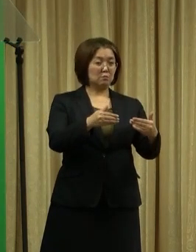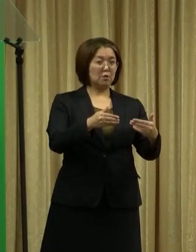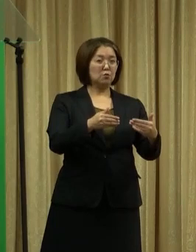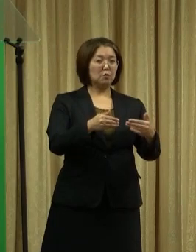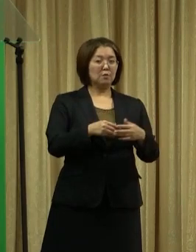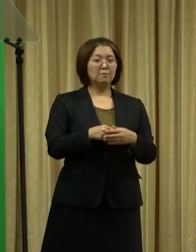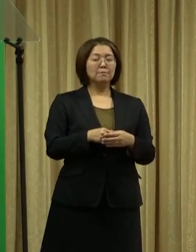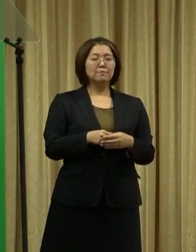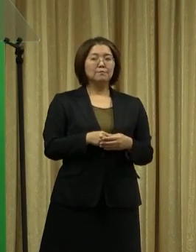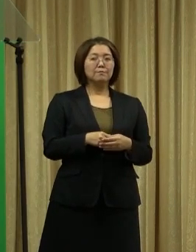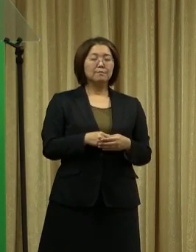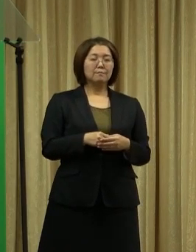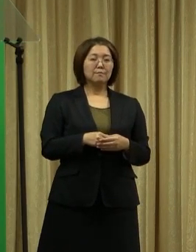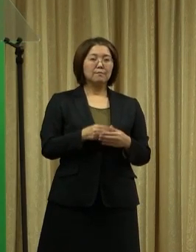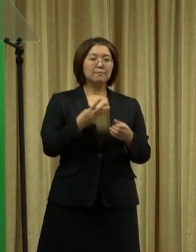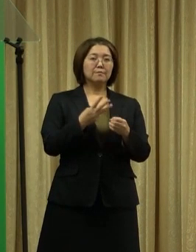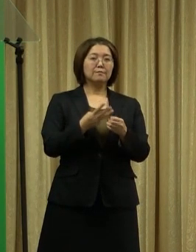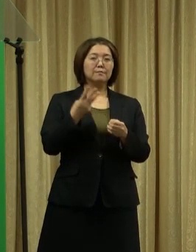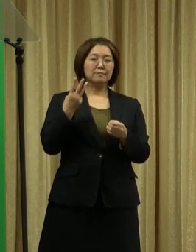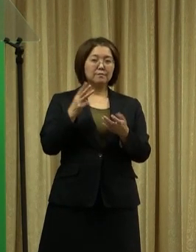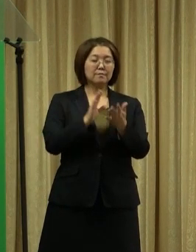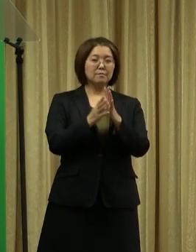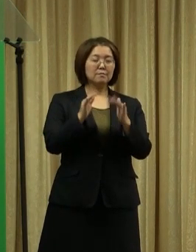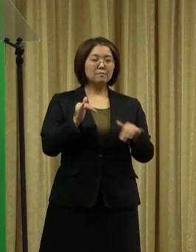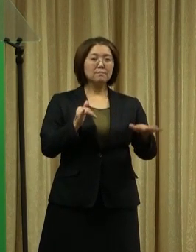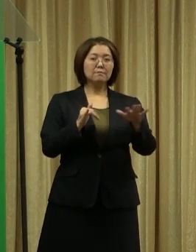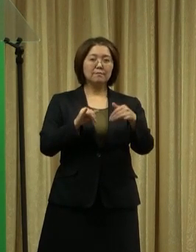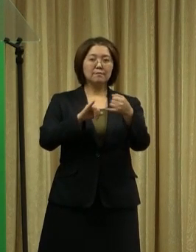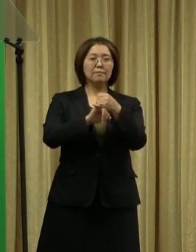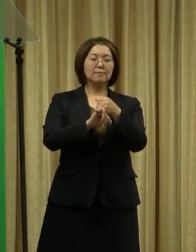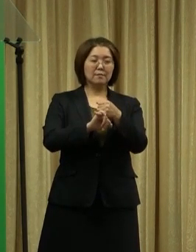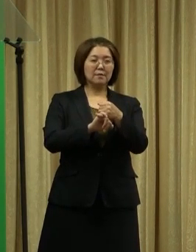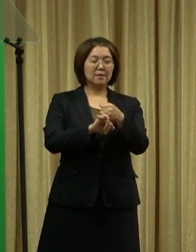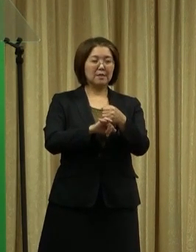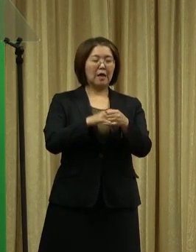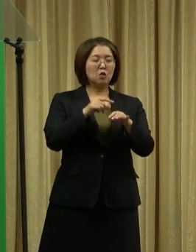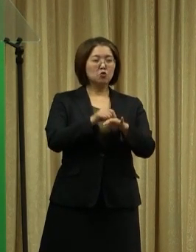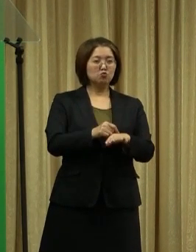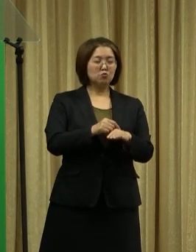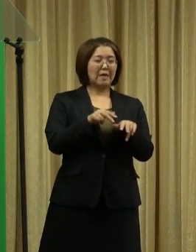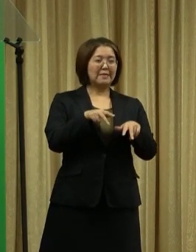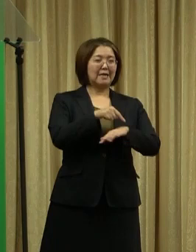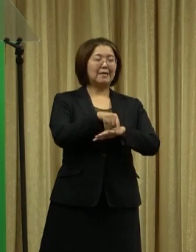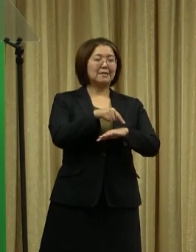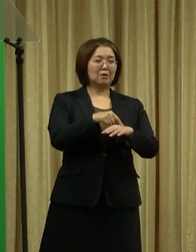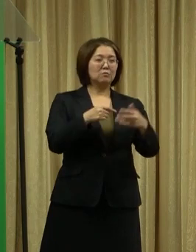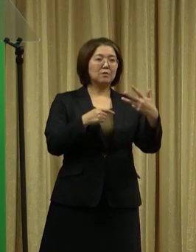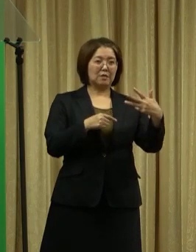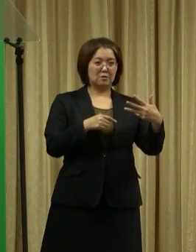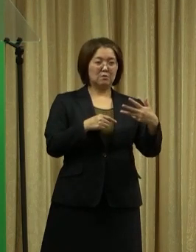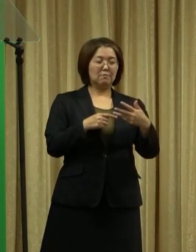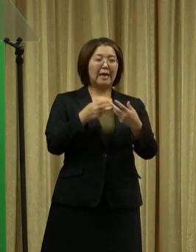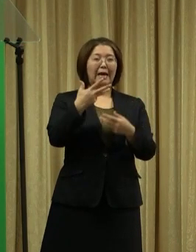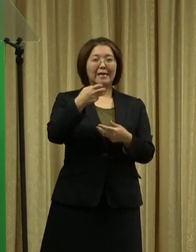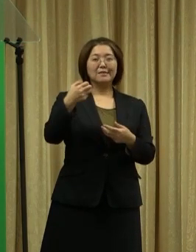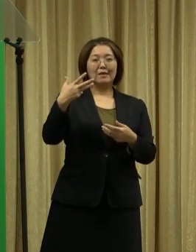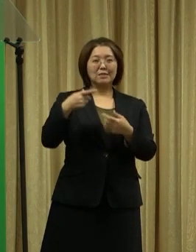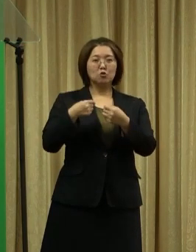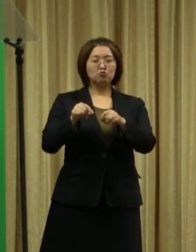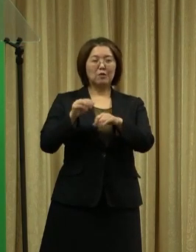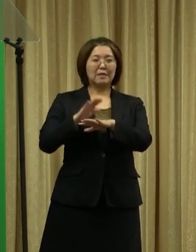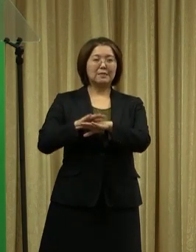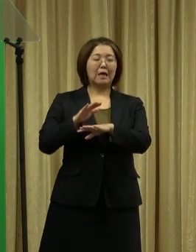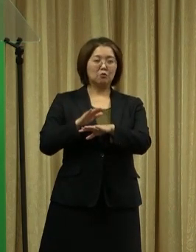か、3年前に県民の皆さんにお約束した8つの重点政策、そして88の具体策、これをさらに